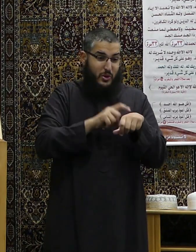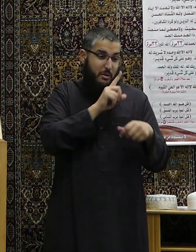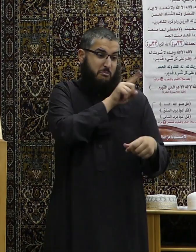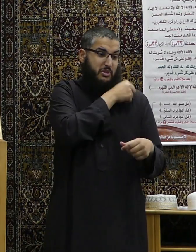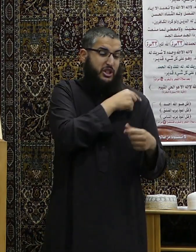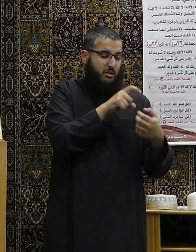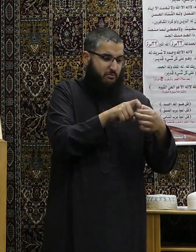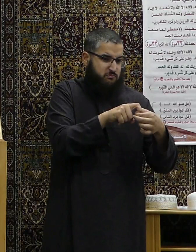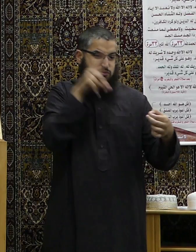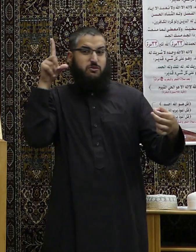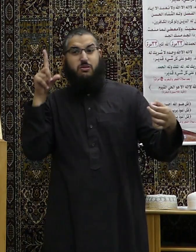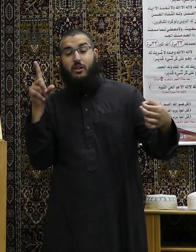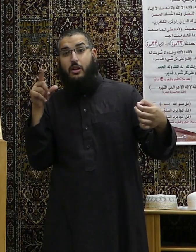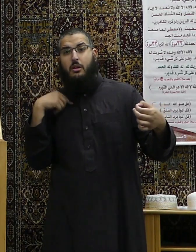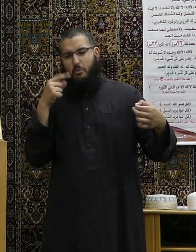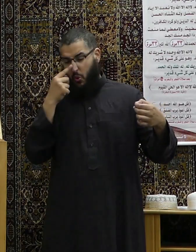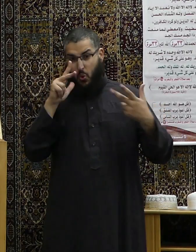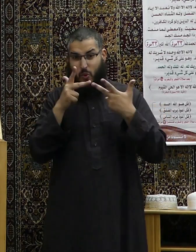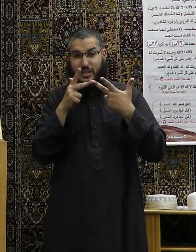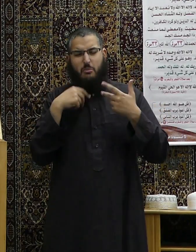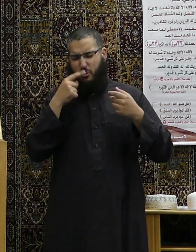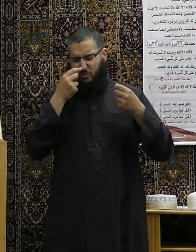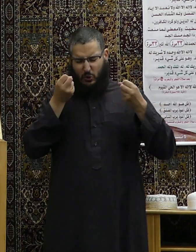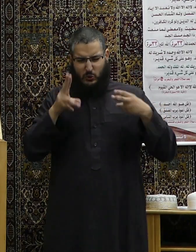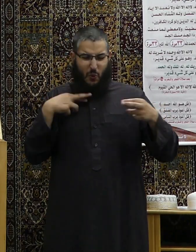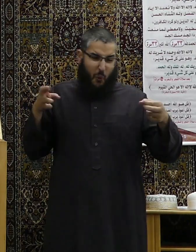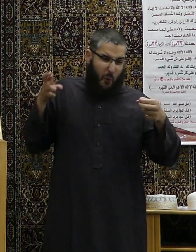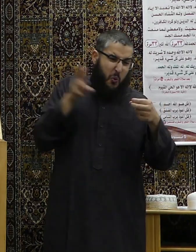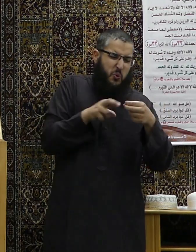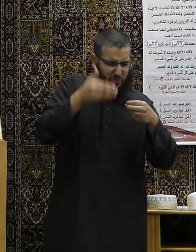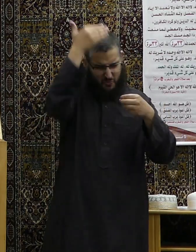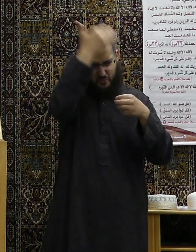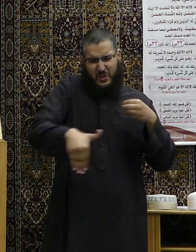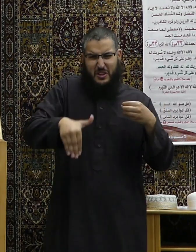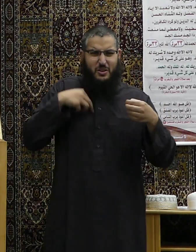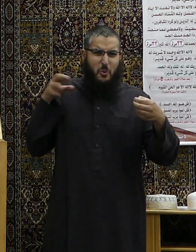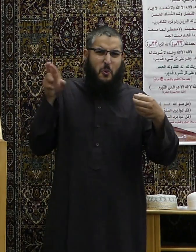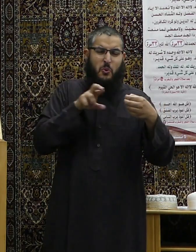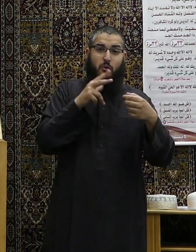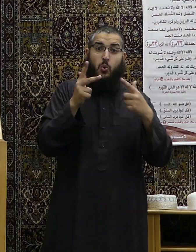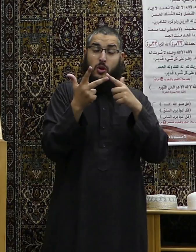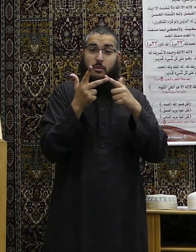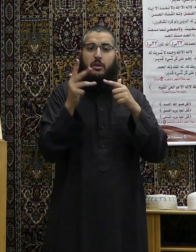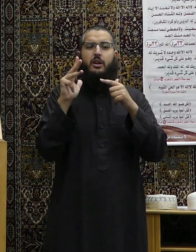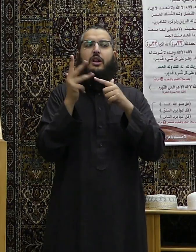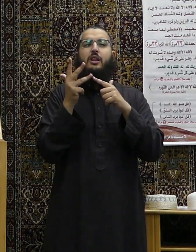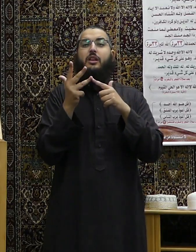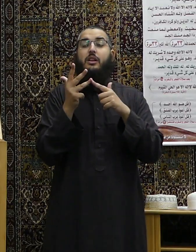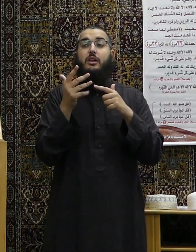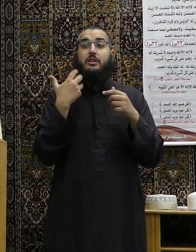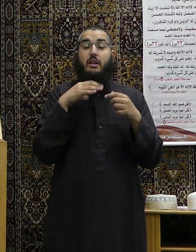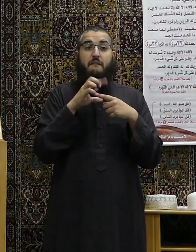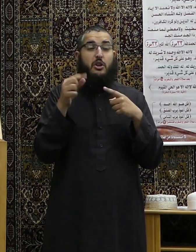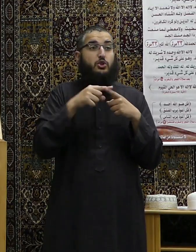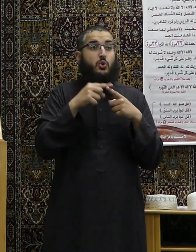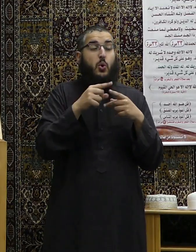du péché. Trois, être déterminé à ne plus jamais le refaire. Tu es déterminé à ne plus refaire ce péché. Quatre, si tu t'es emparé des